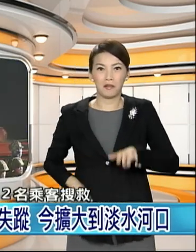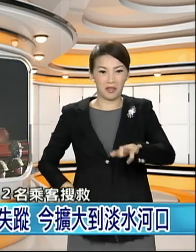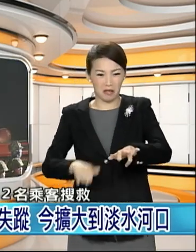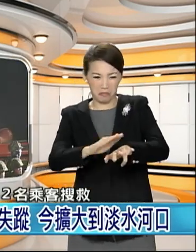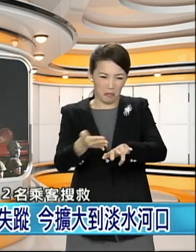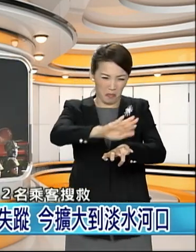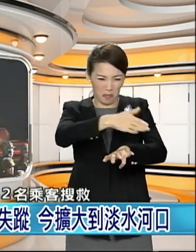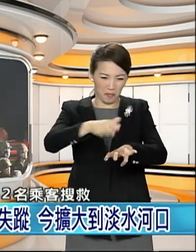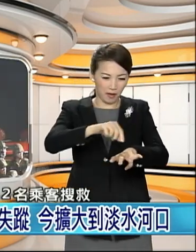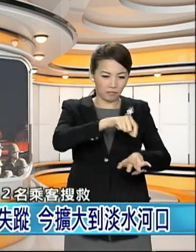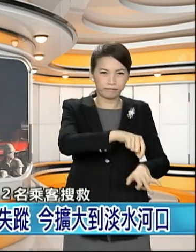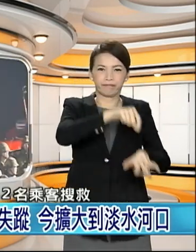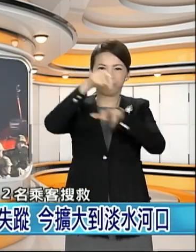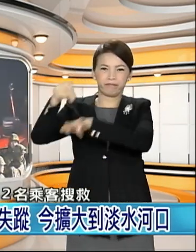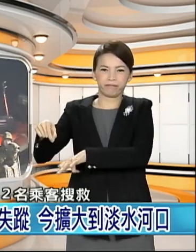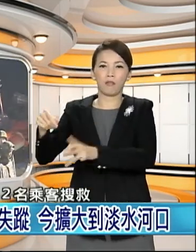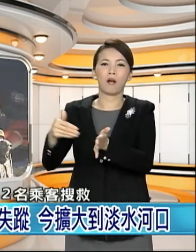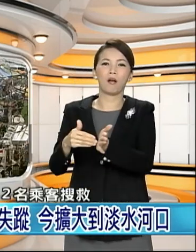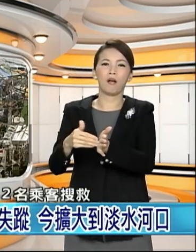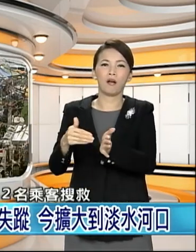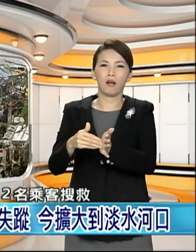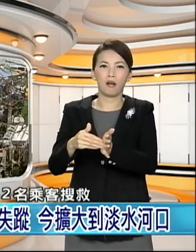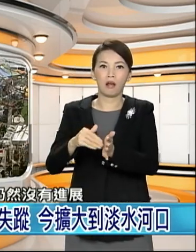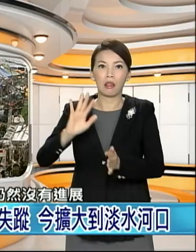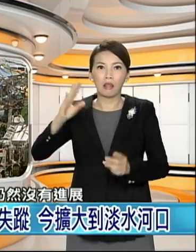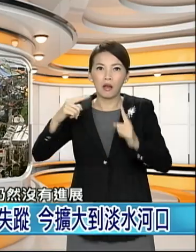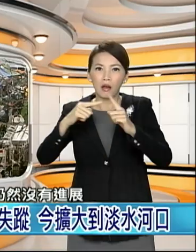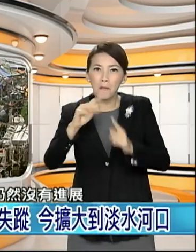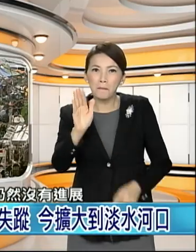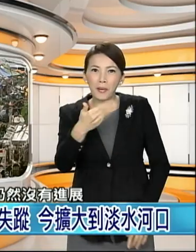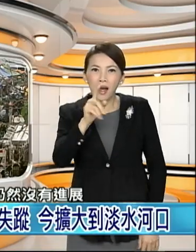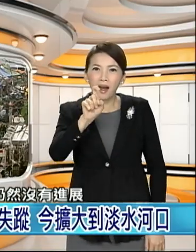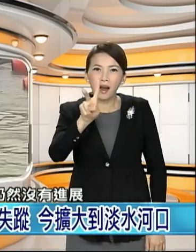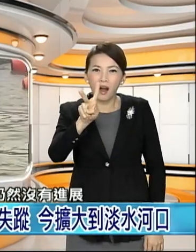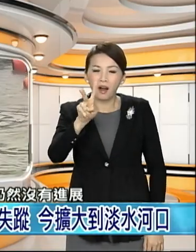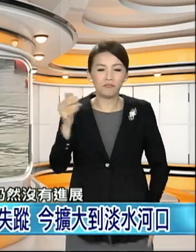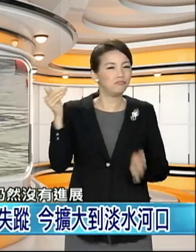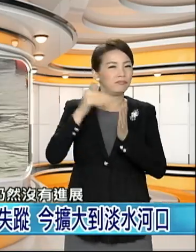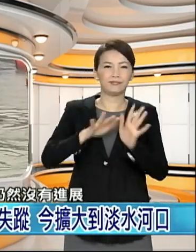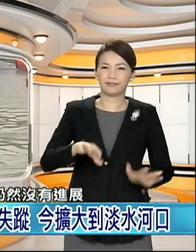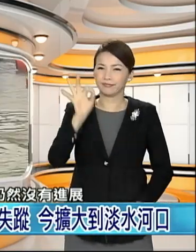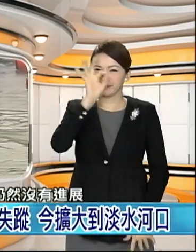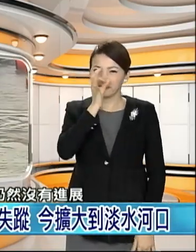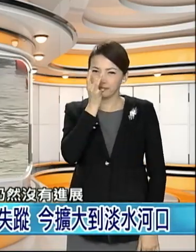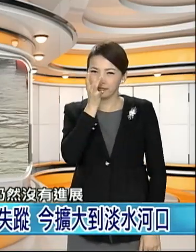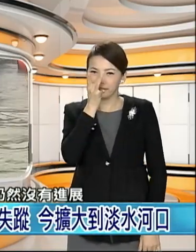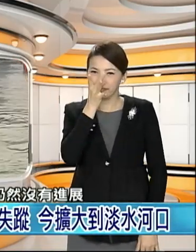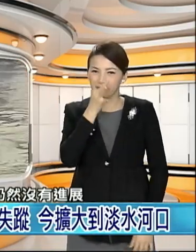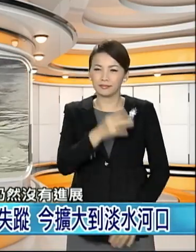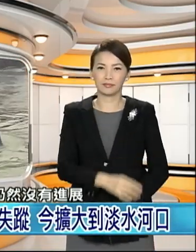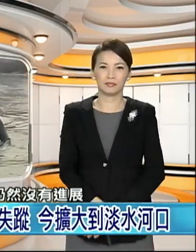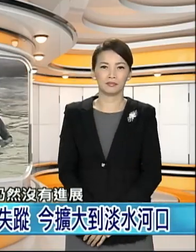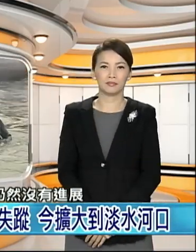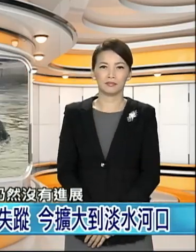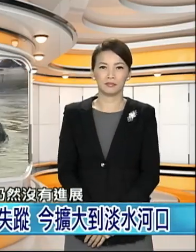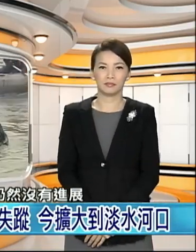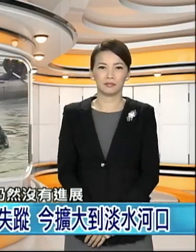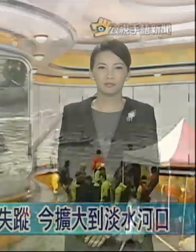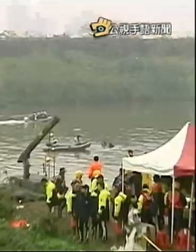是失踪的12名乘客搜救到目前为止仍然没有进展。 顶